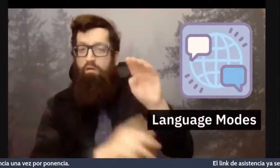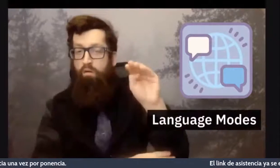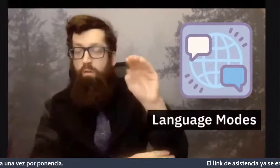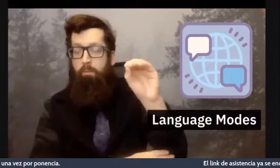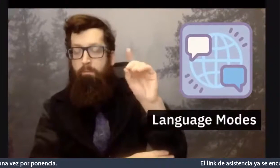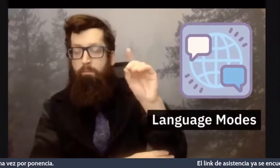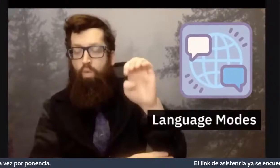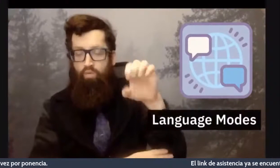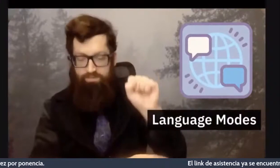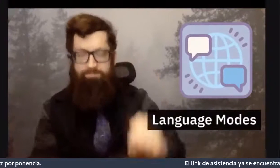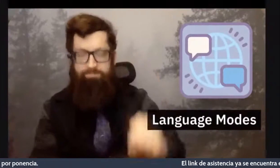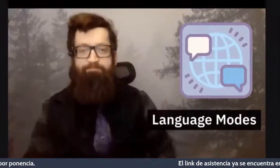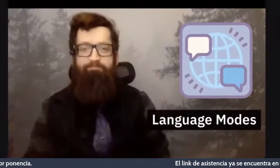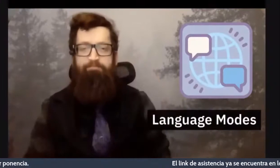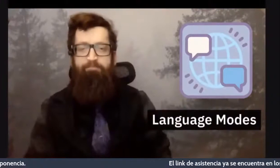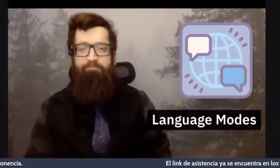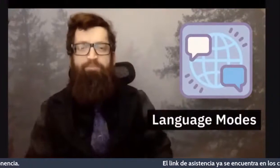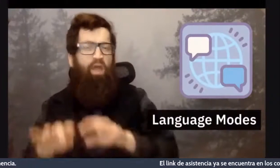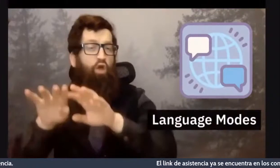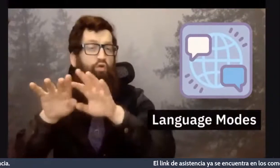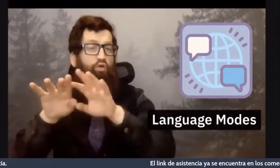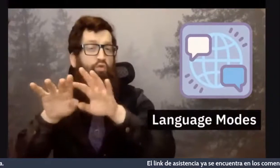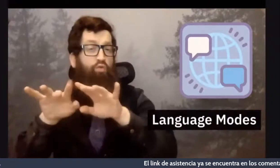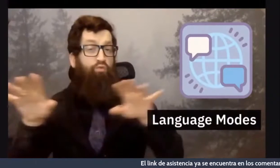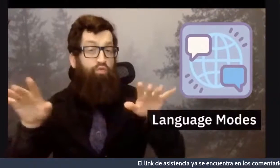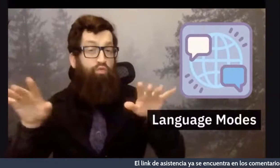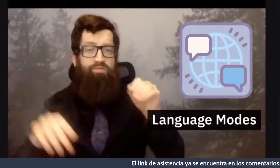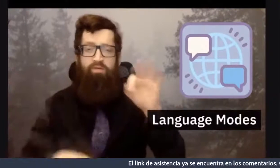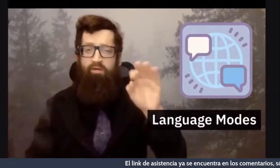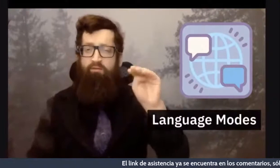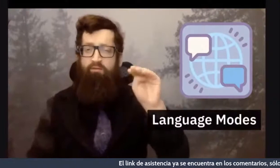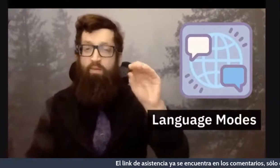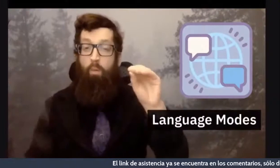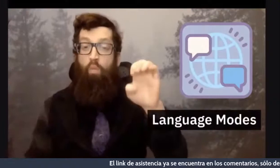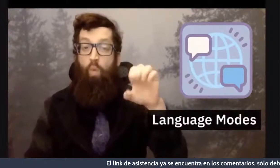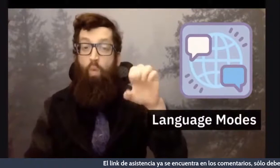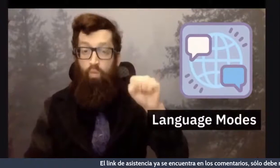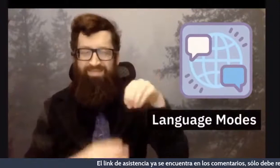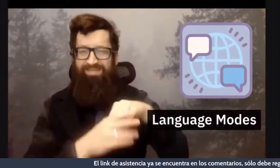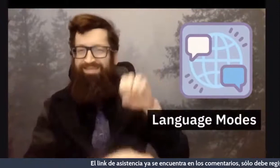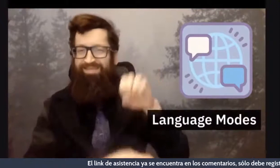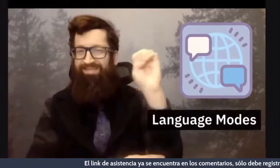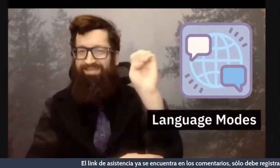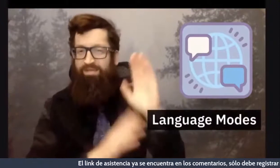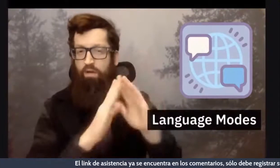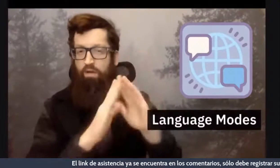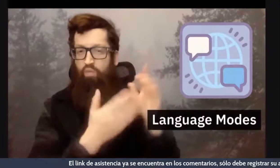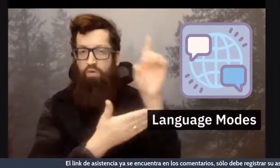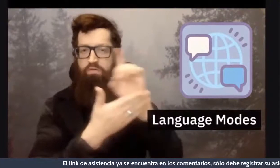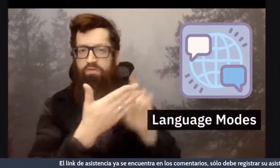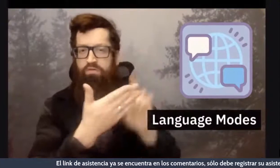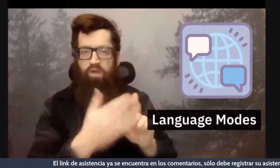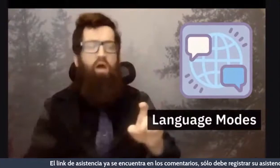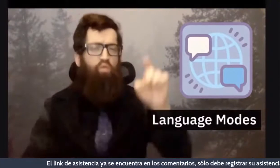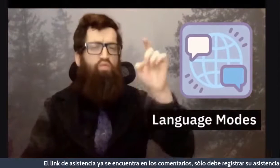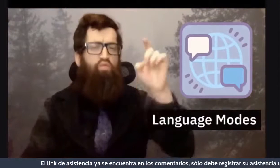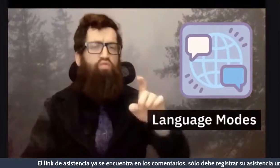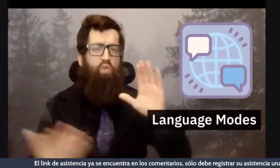La diversidad de modos de lenguaje que se usan en el e-book deben reflejar la diversidad de modos de lenguaje que se